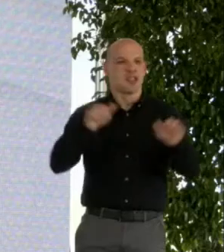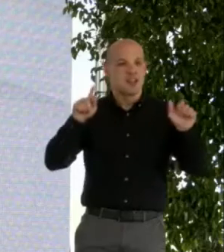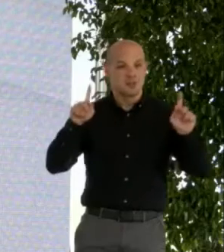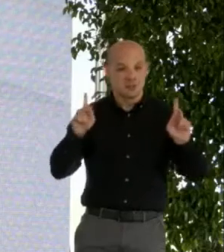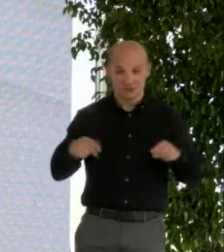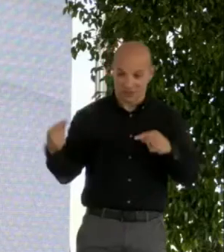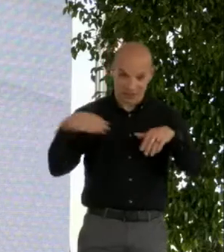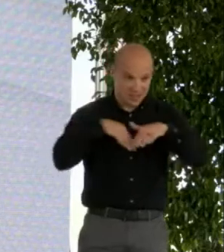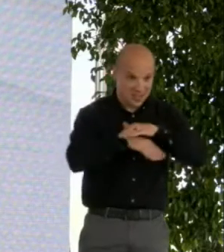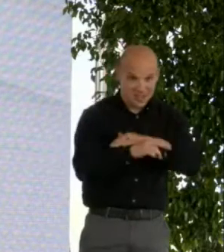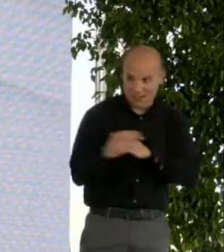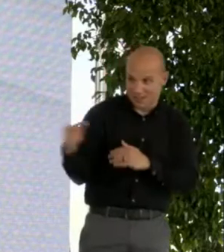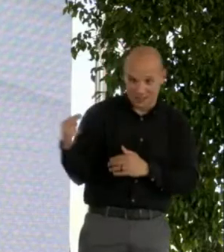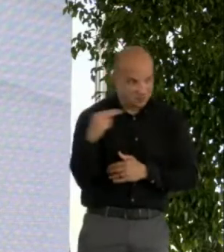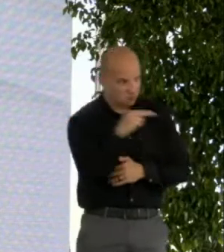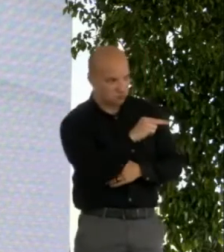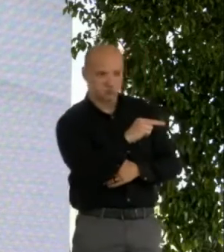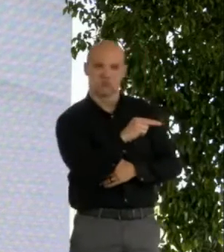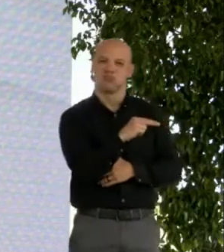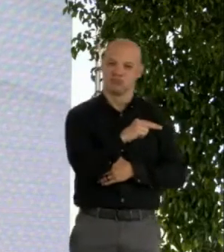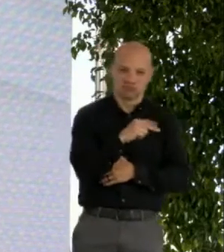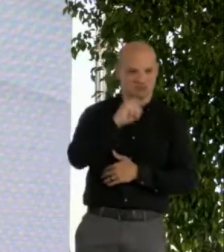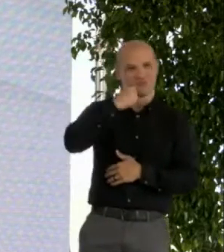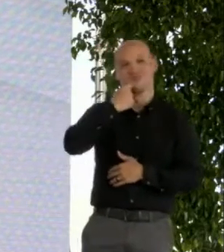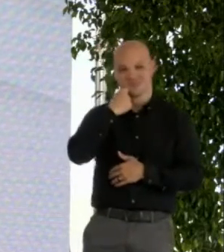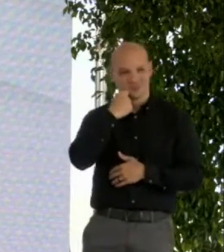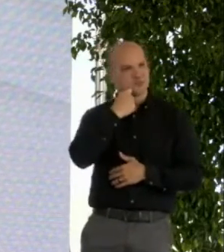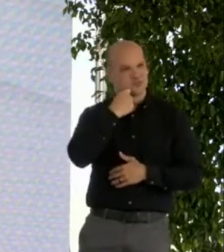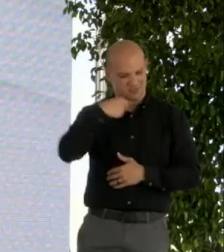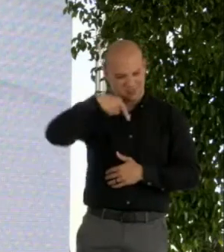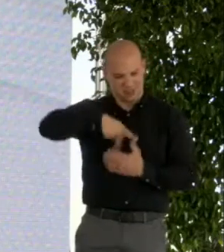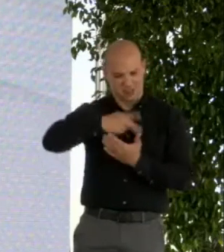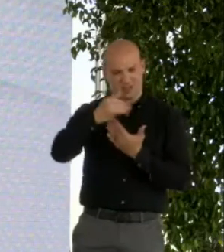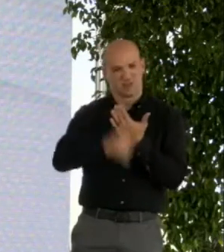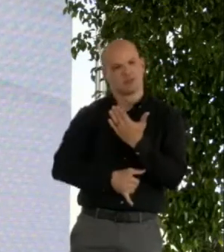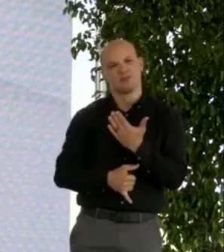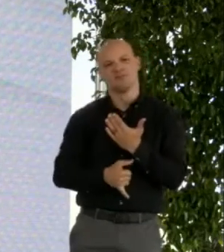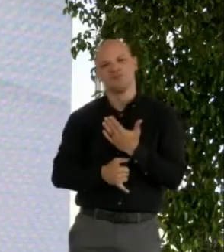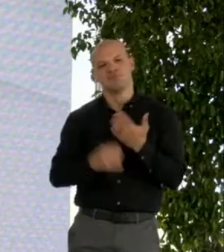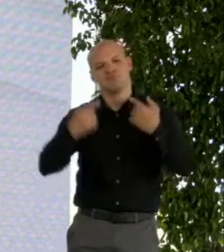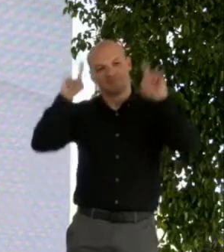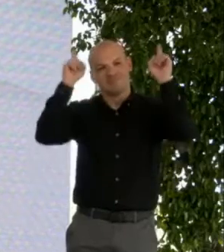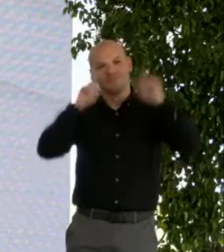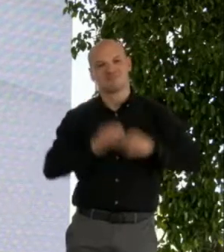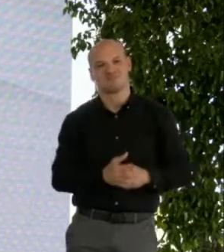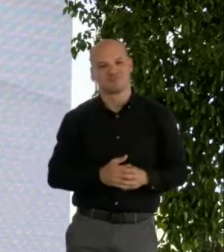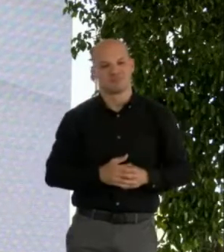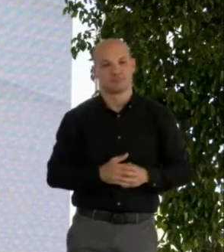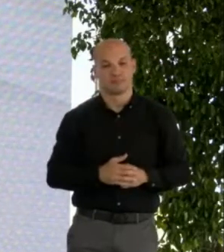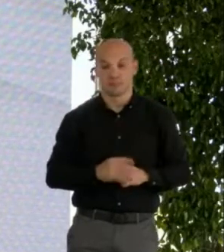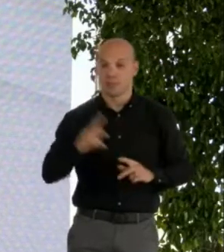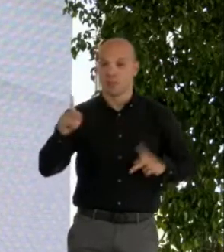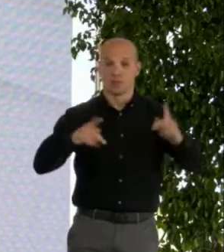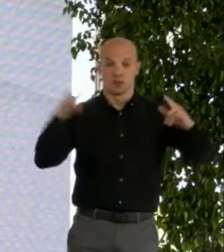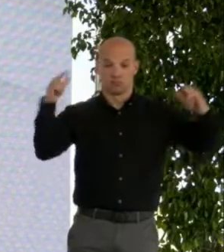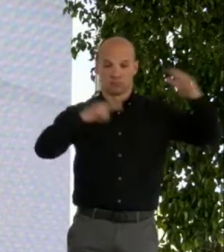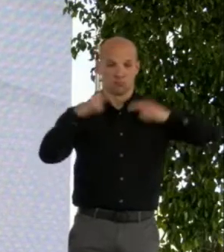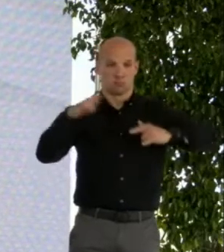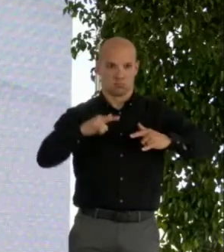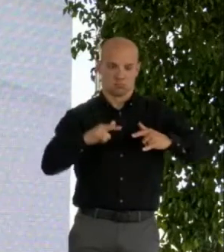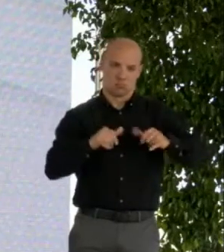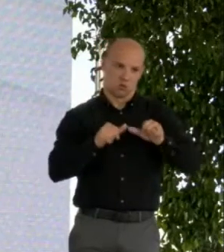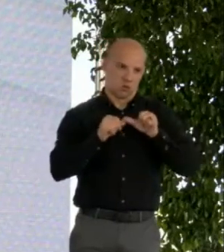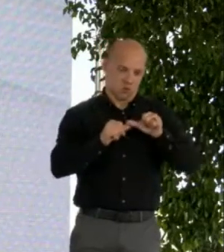visiten. Este proyecto es otra oportunidad para lograr eso. Con nuestra industria turística en Puerto Rico creciendo